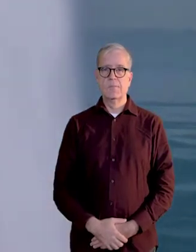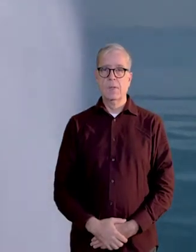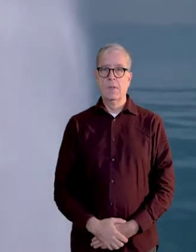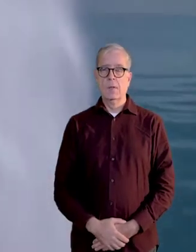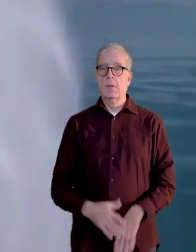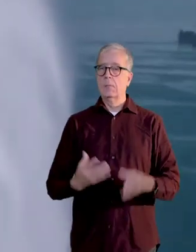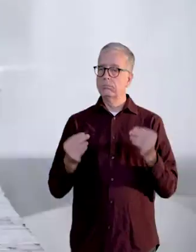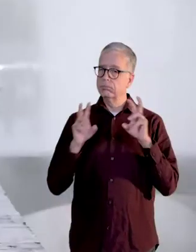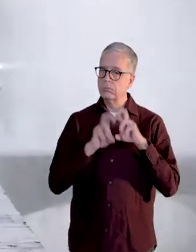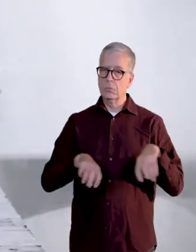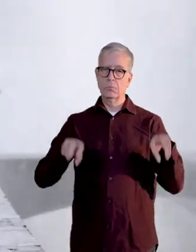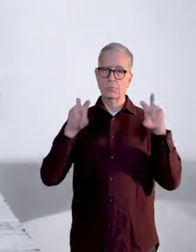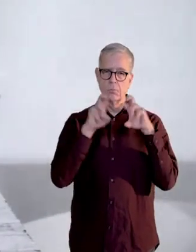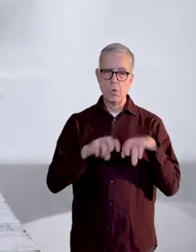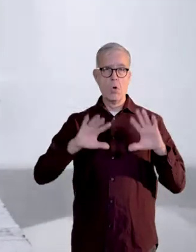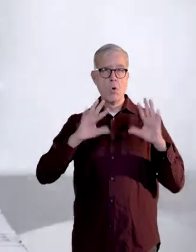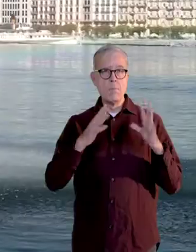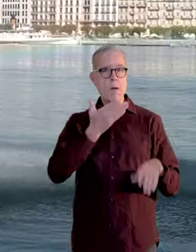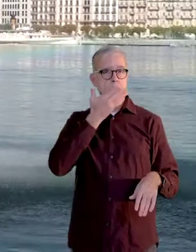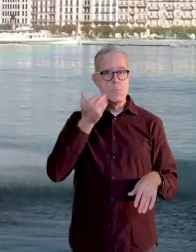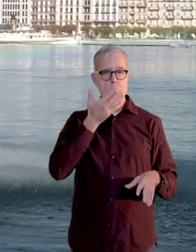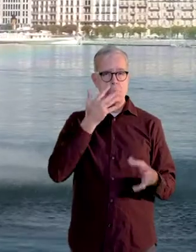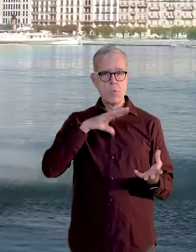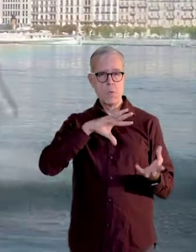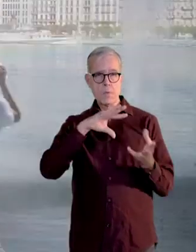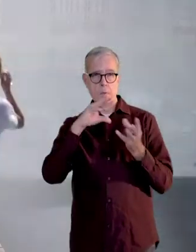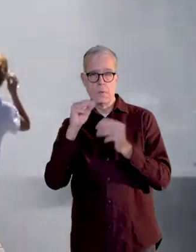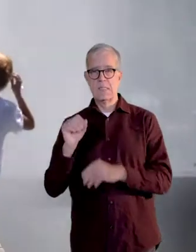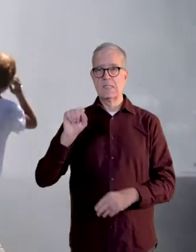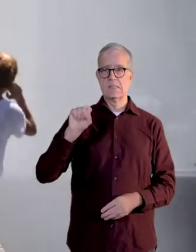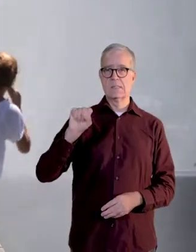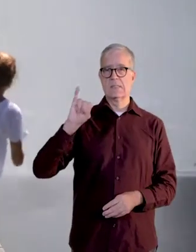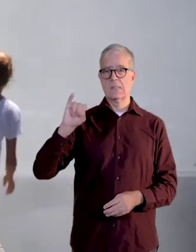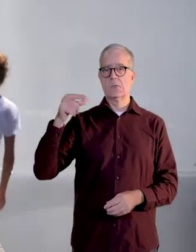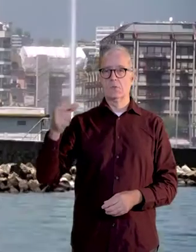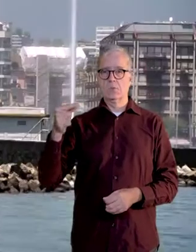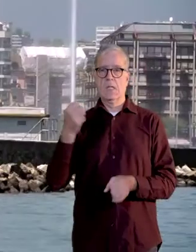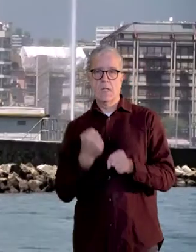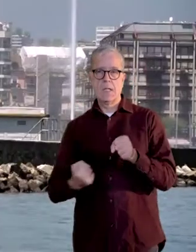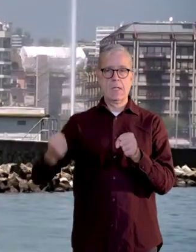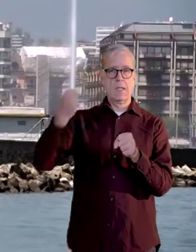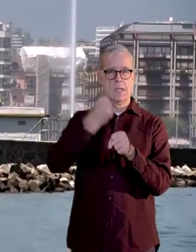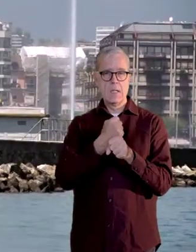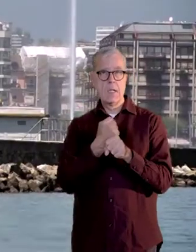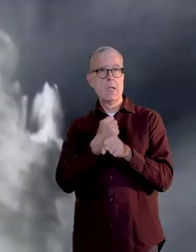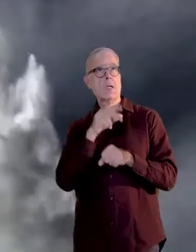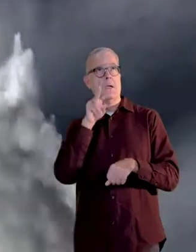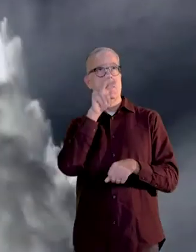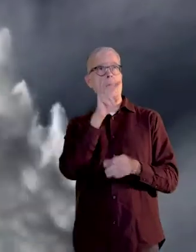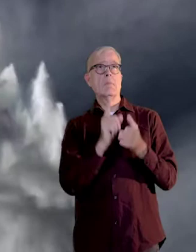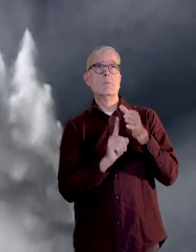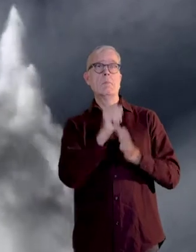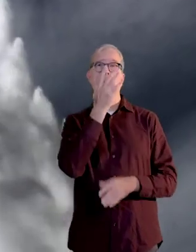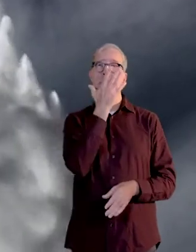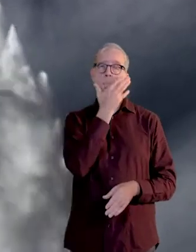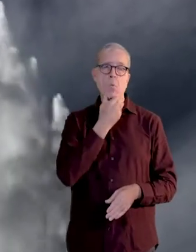Ce processus d'aération de l'eau est le fruit de recherches poussées et de la volonté de SIG de créer un jet d'eau qui allie puissance et